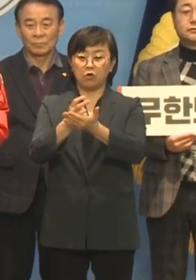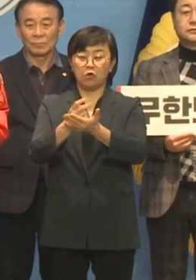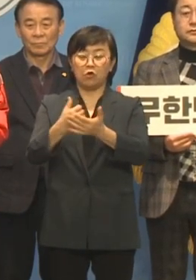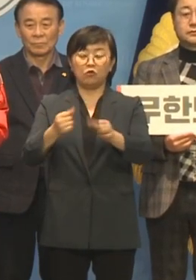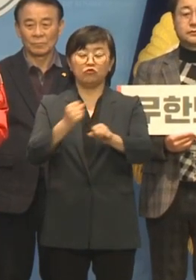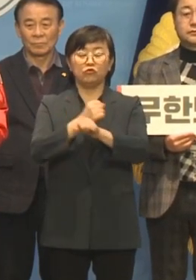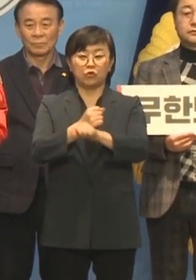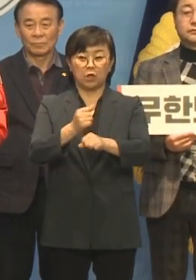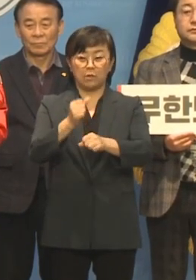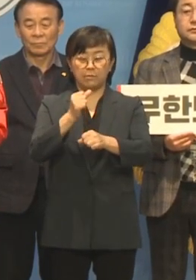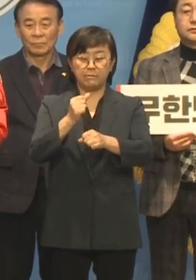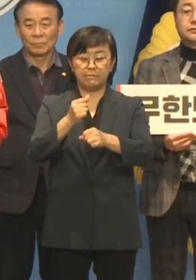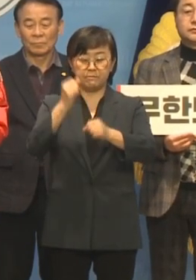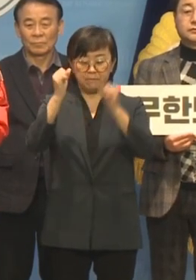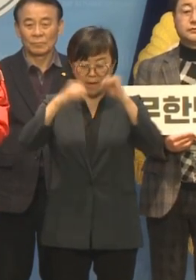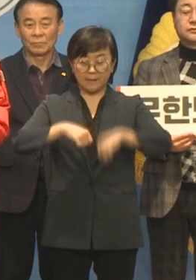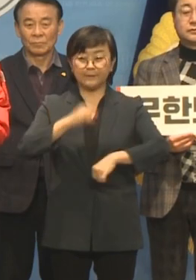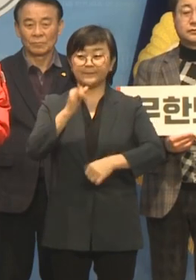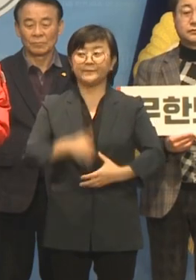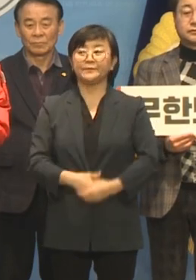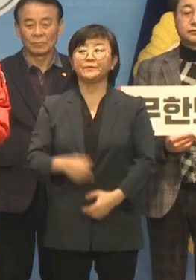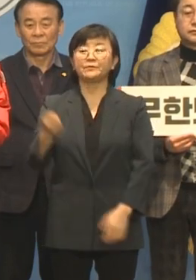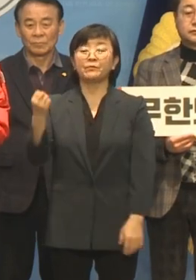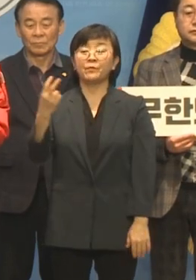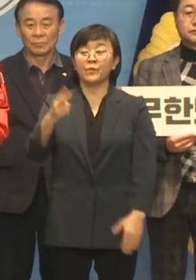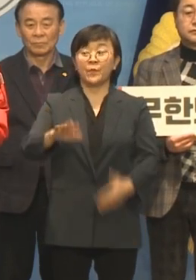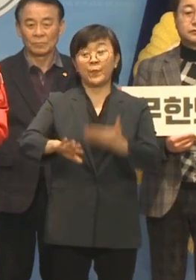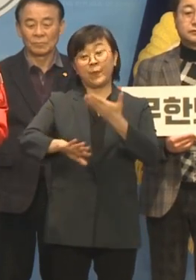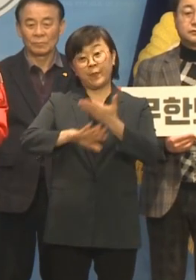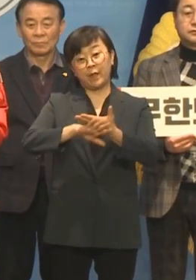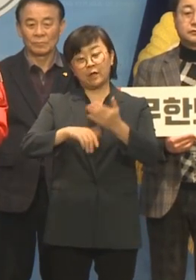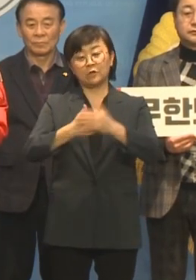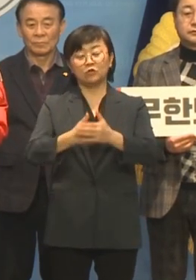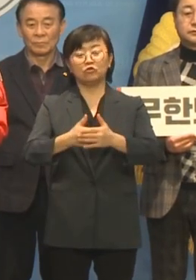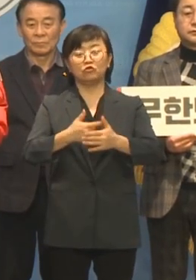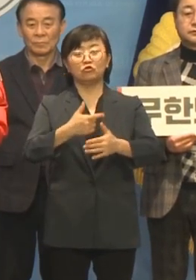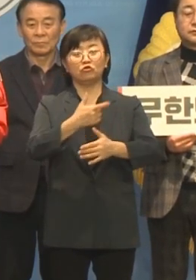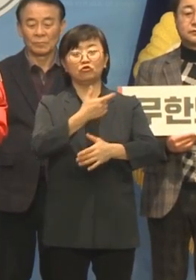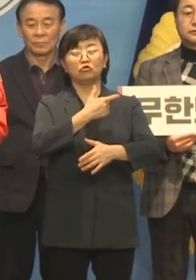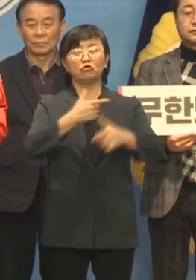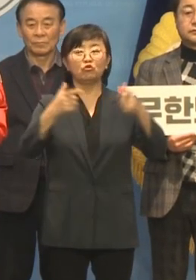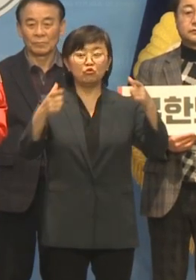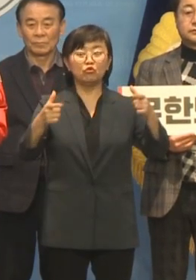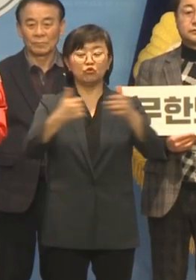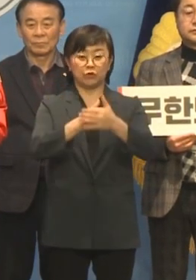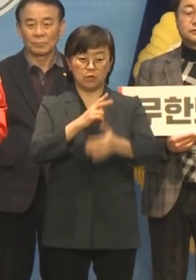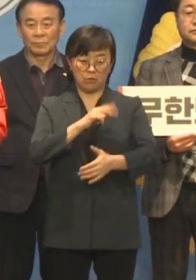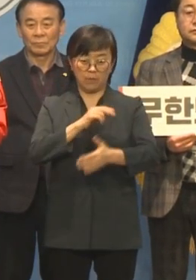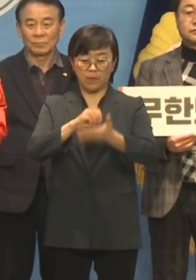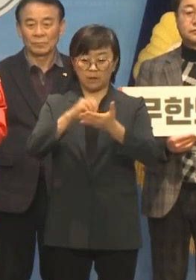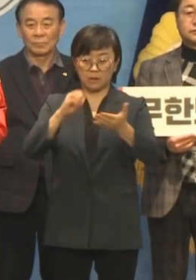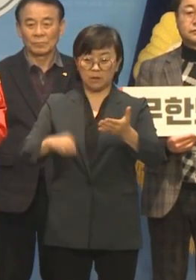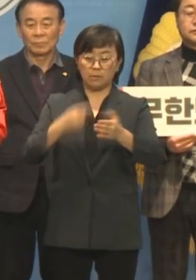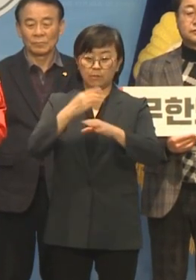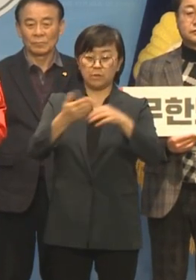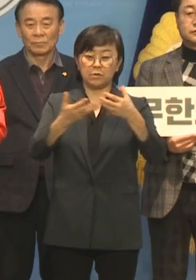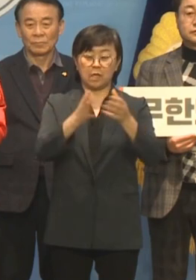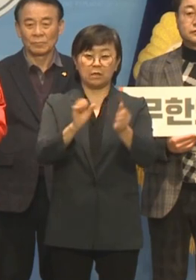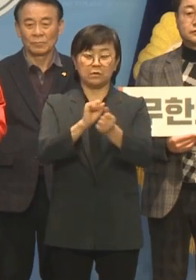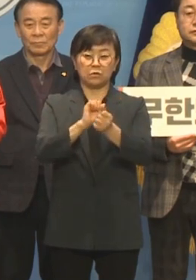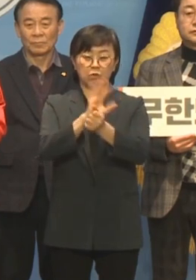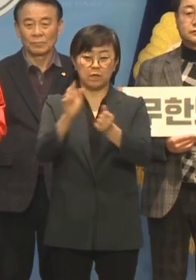망신을 샀습니다. 또 다른 구의원 한 명은 탈당해서 현재 민주당